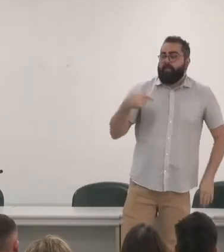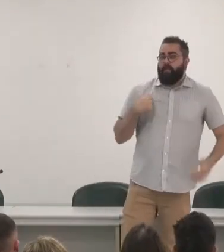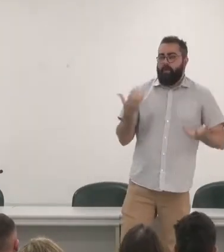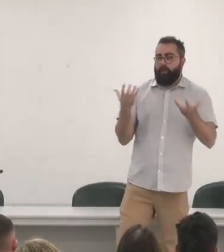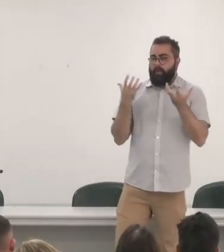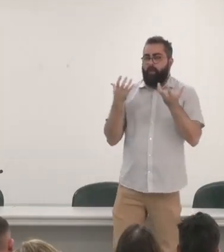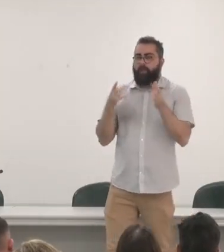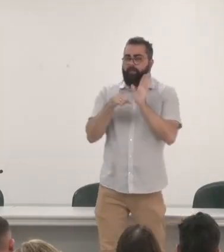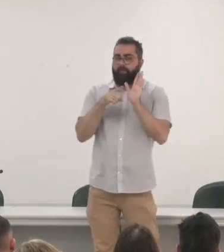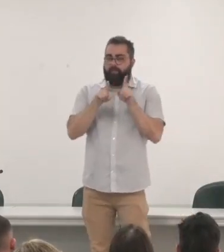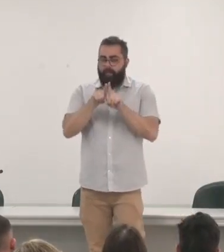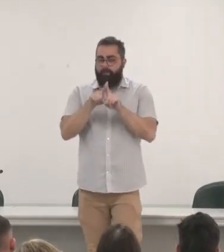sobressalentes.